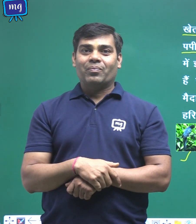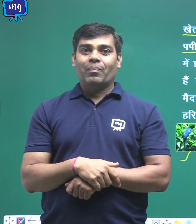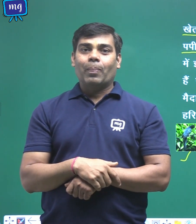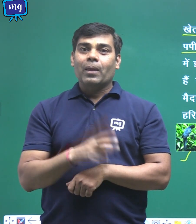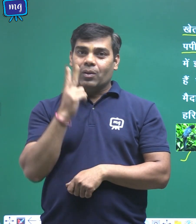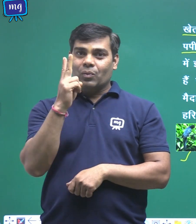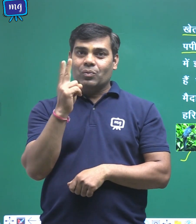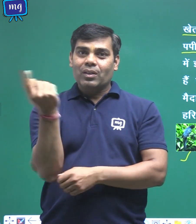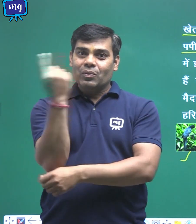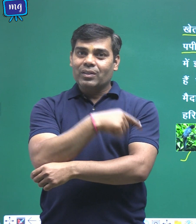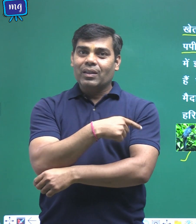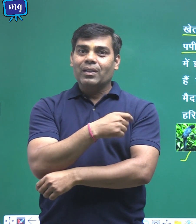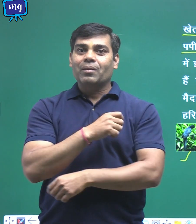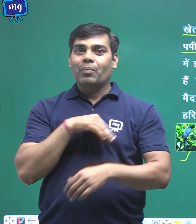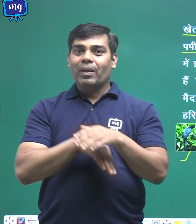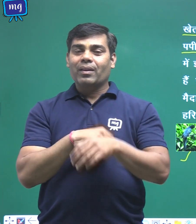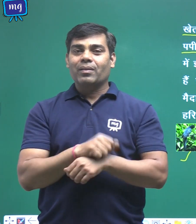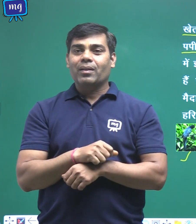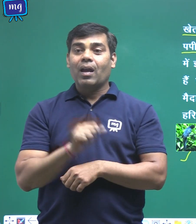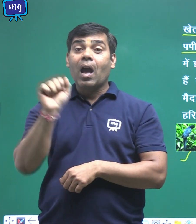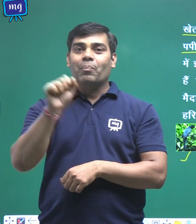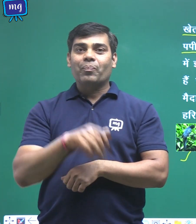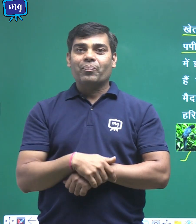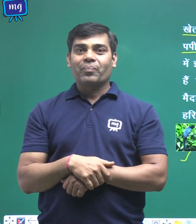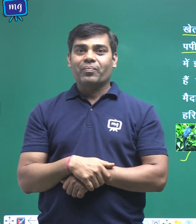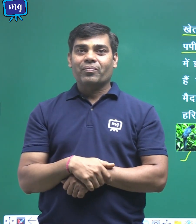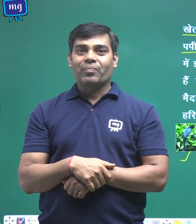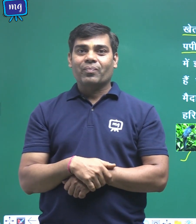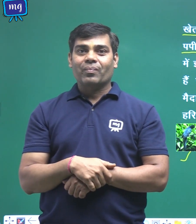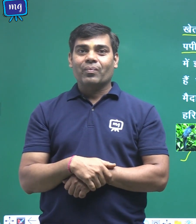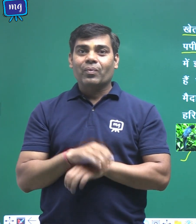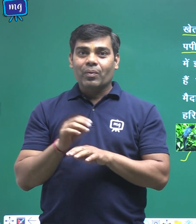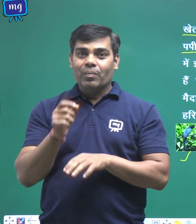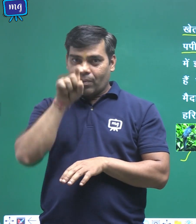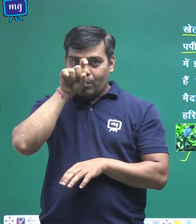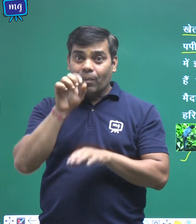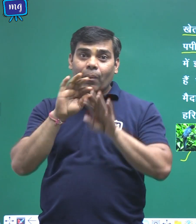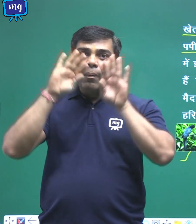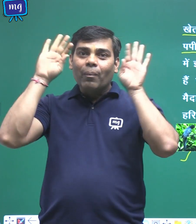दूसरे चित्र में आप मोर को